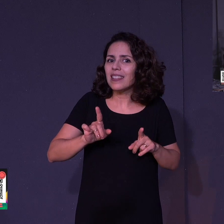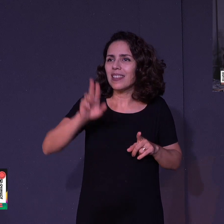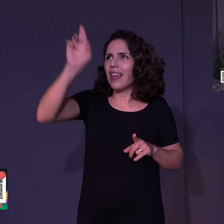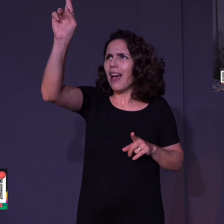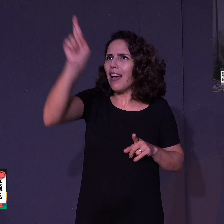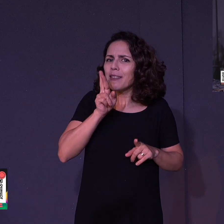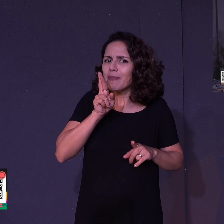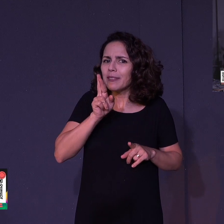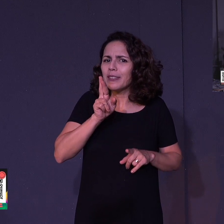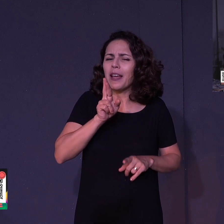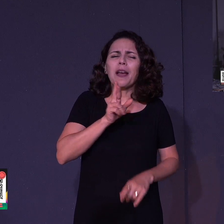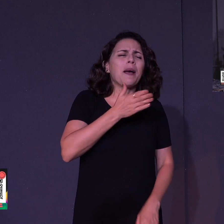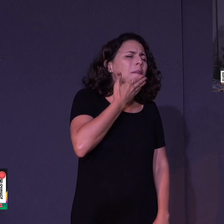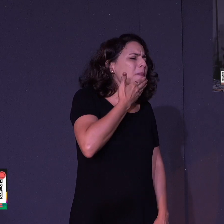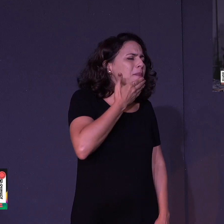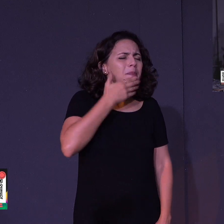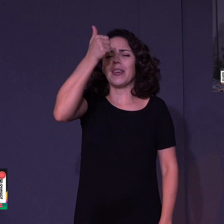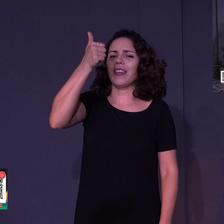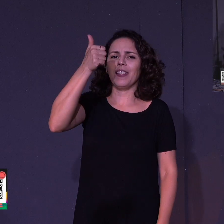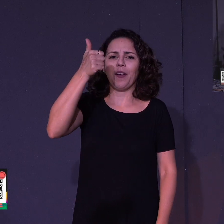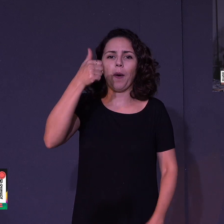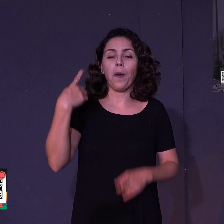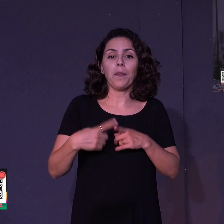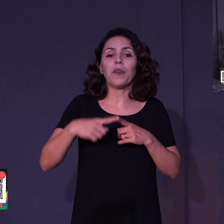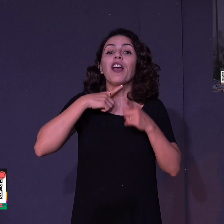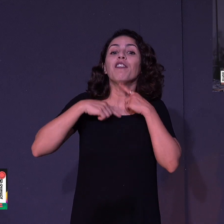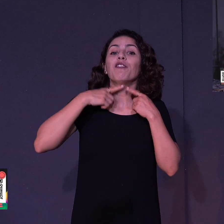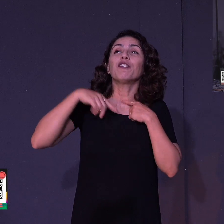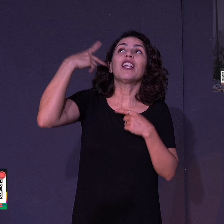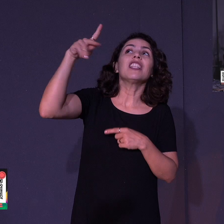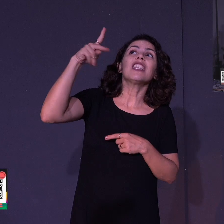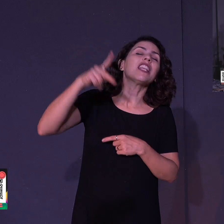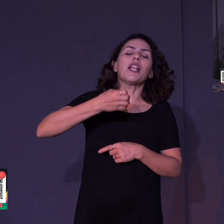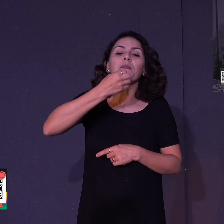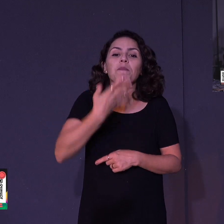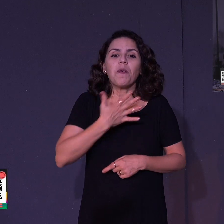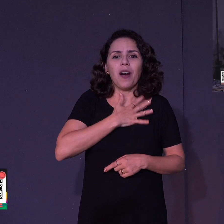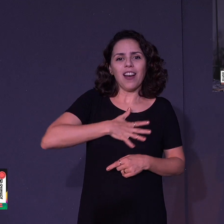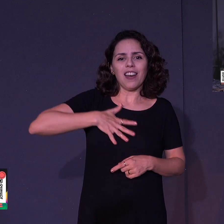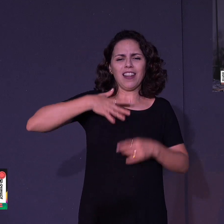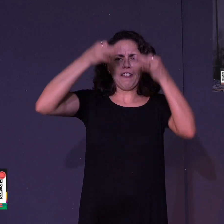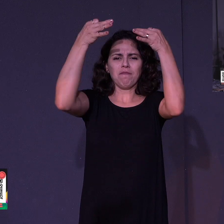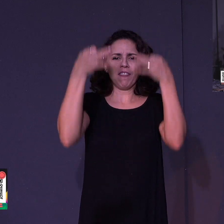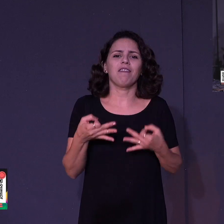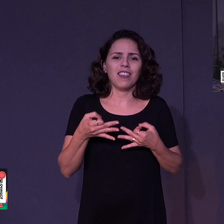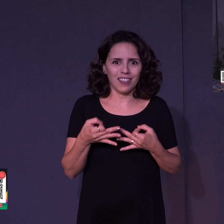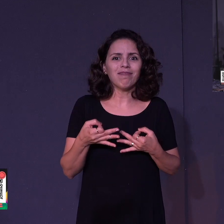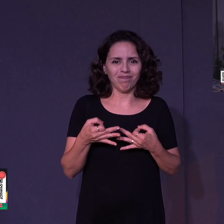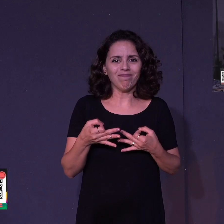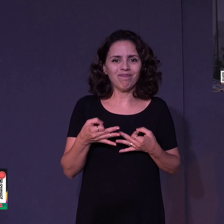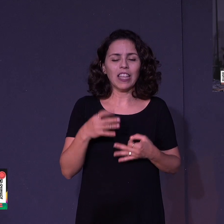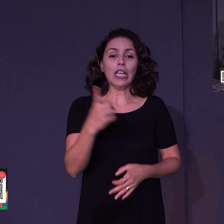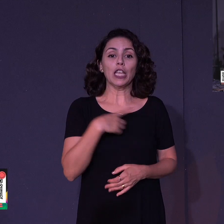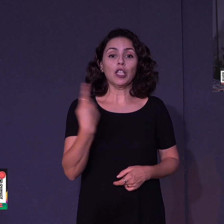vida. A vontade dele é boa, agradável e perfeita. O que nós precisamos é estar submissos, com a mente transformada pela palavra de Deus, para